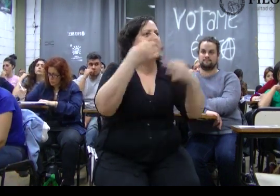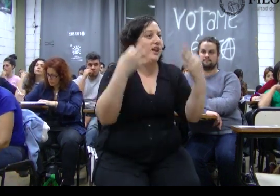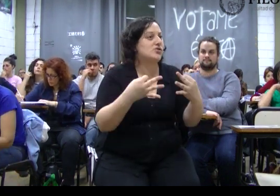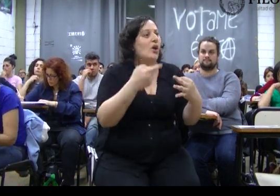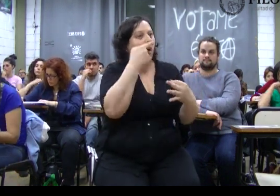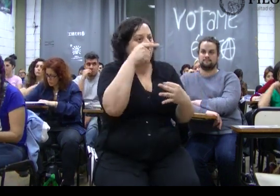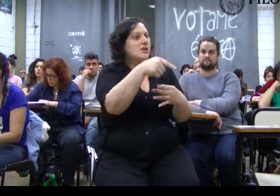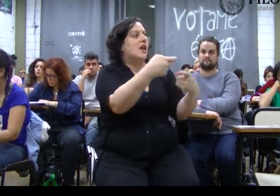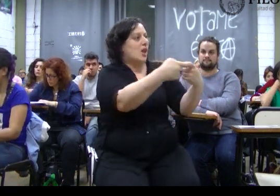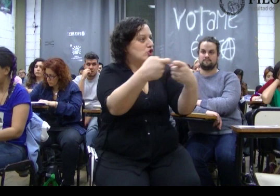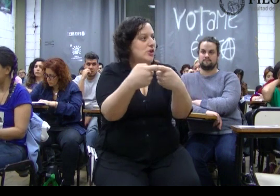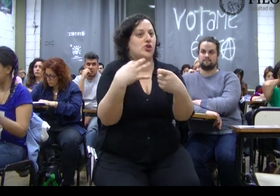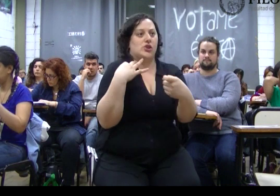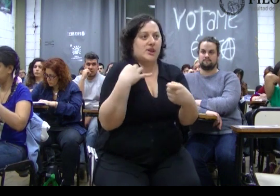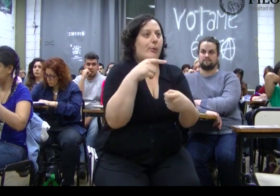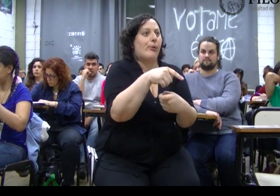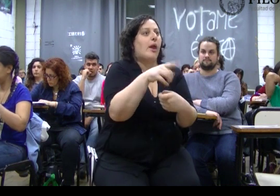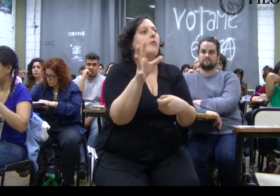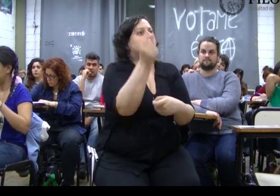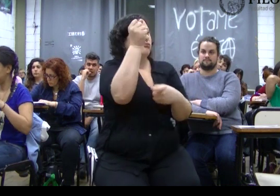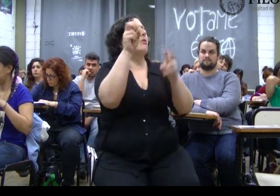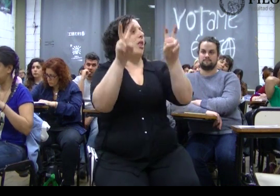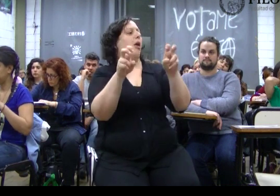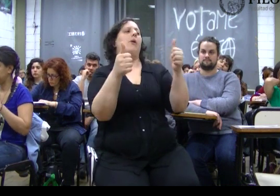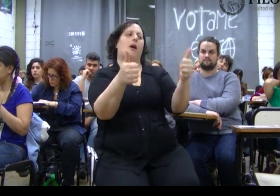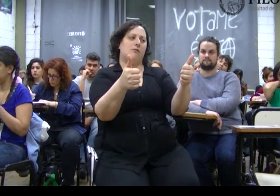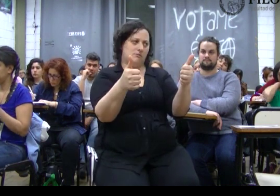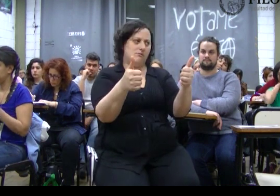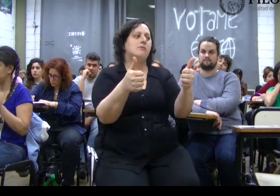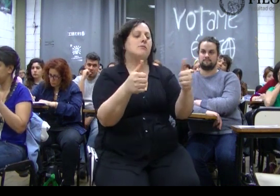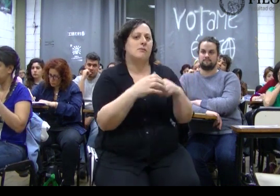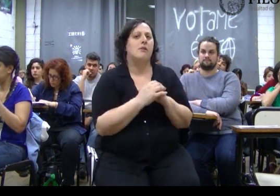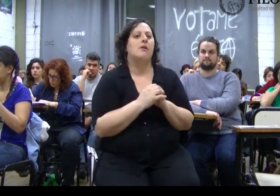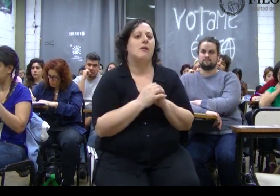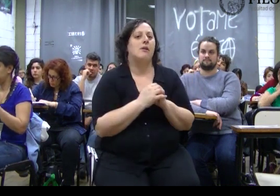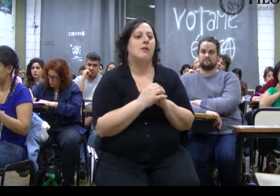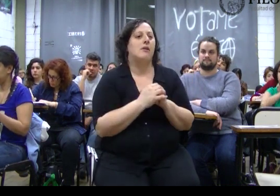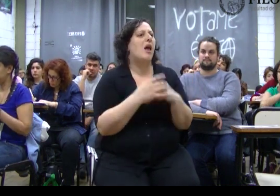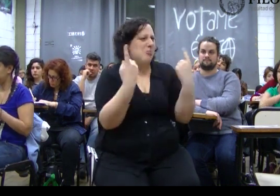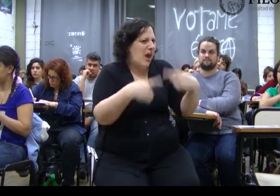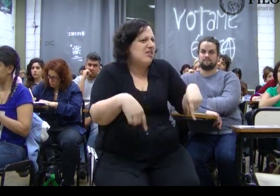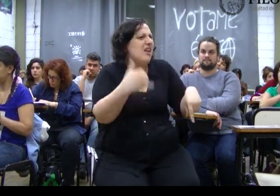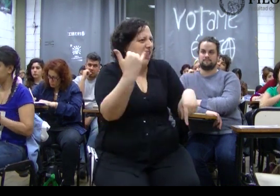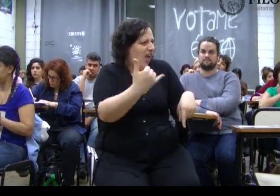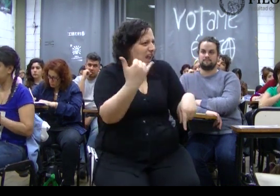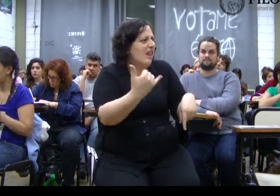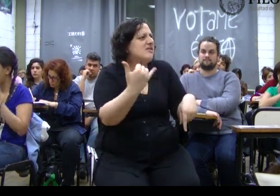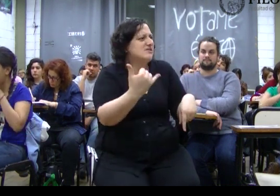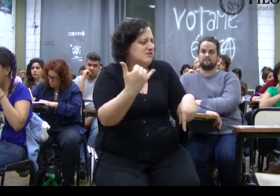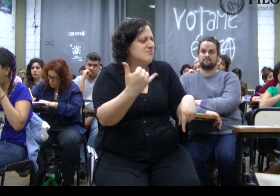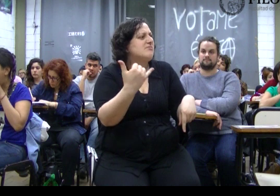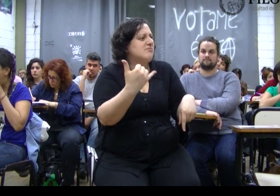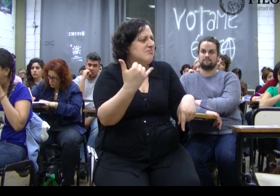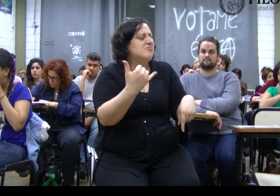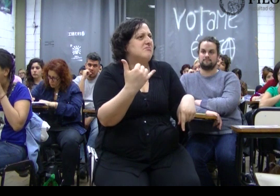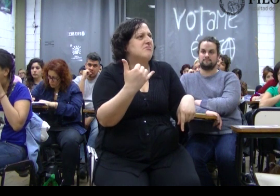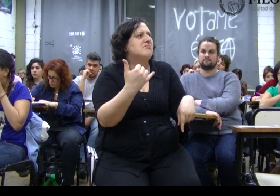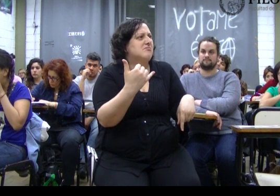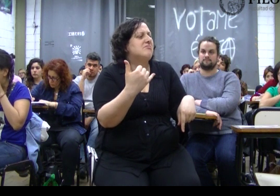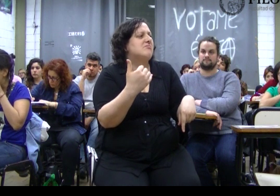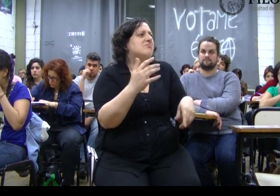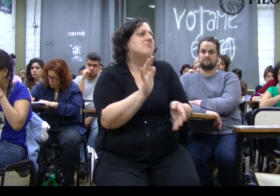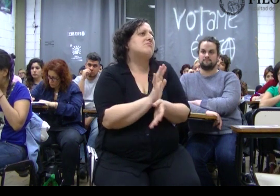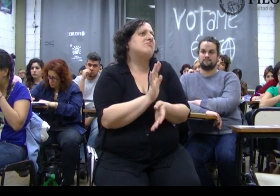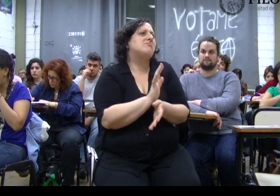la sociedad civil. Hay materiales que son de uso